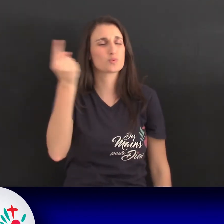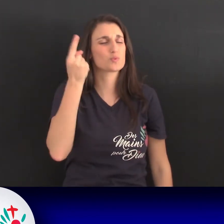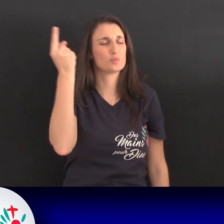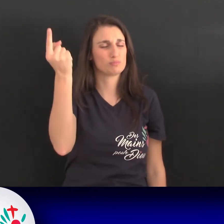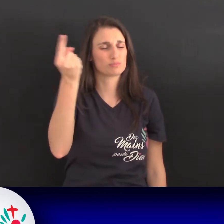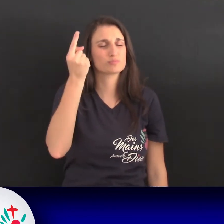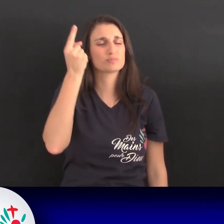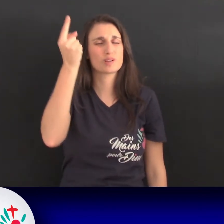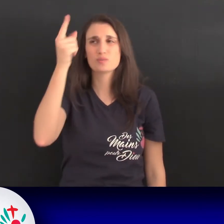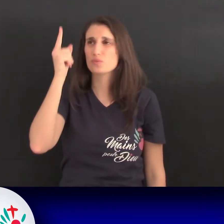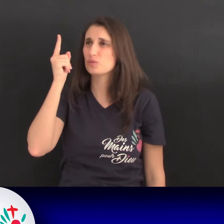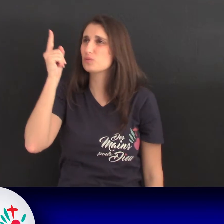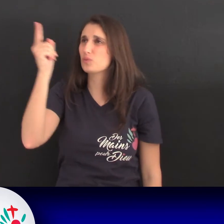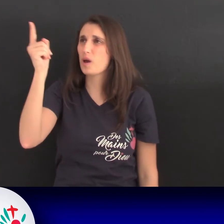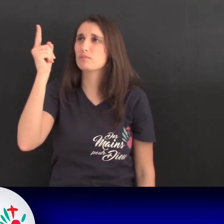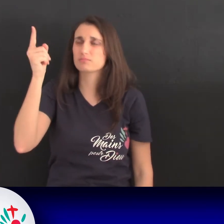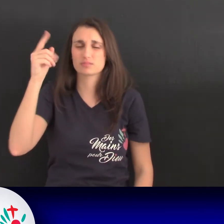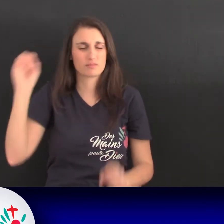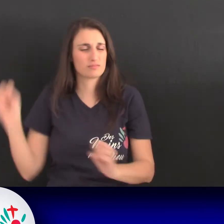tu es